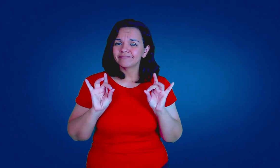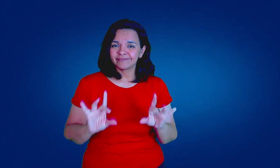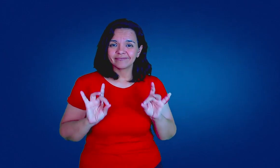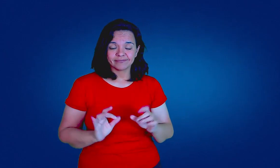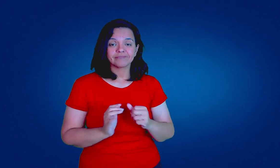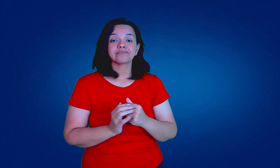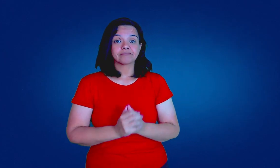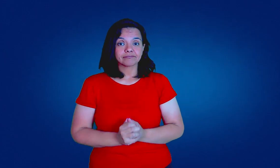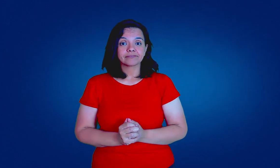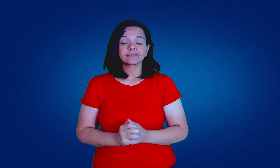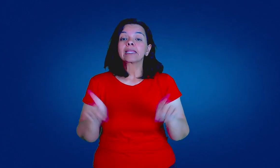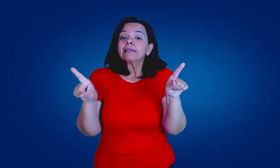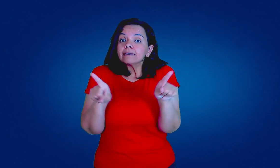Que maravilha!